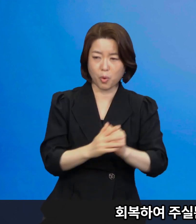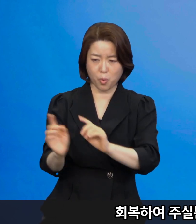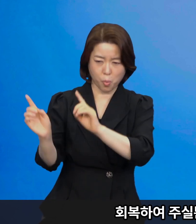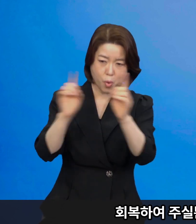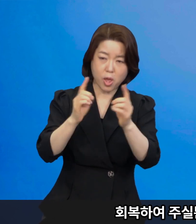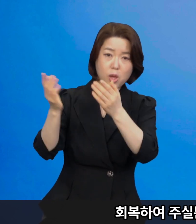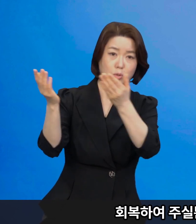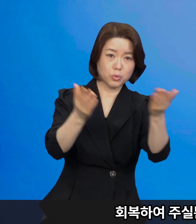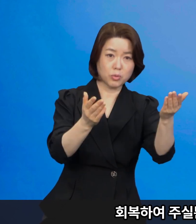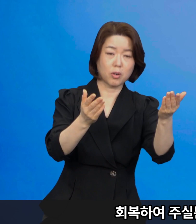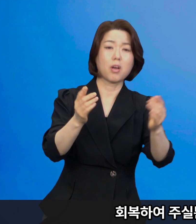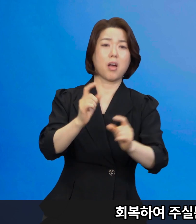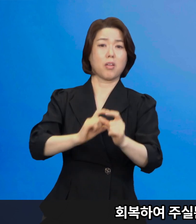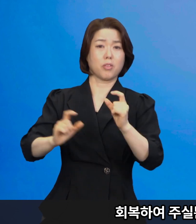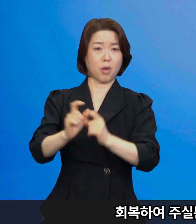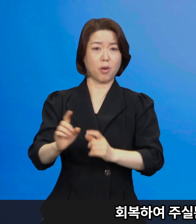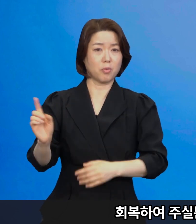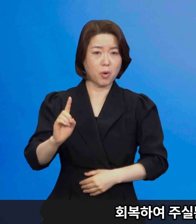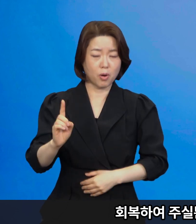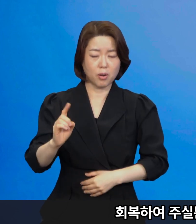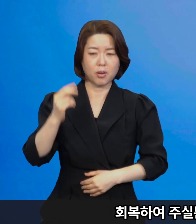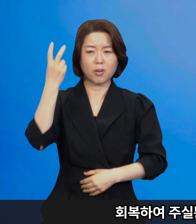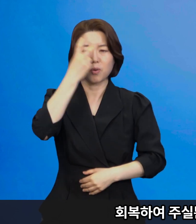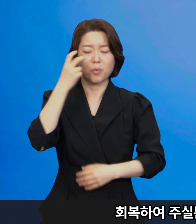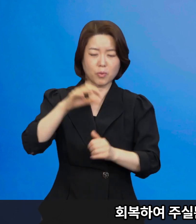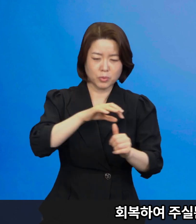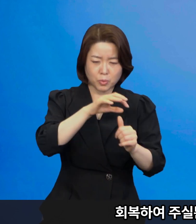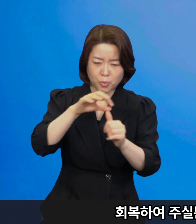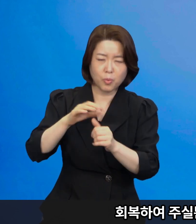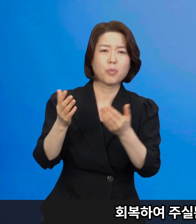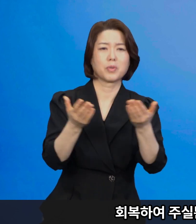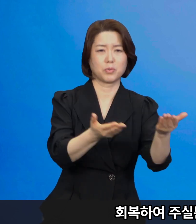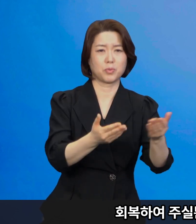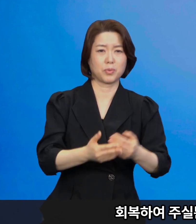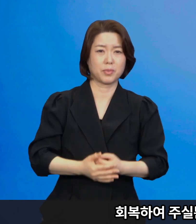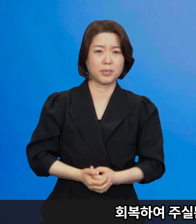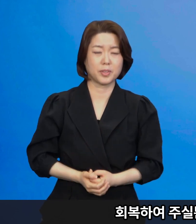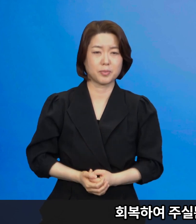주실 뿐 아니라 돌보십니다.